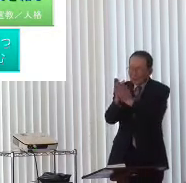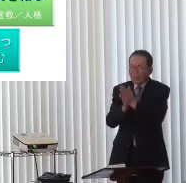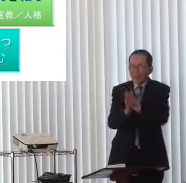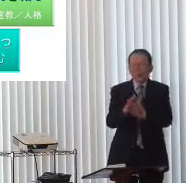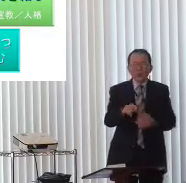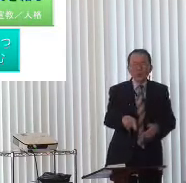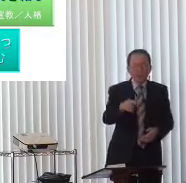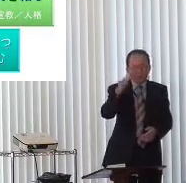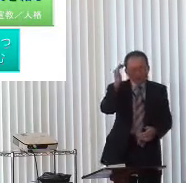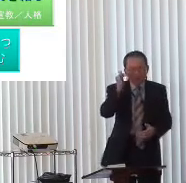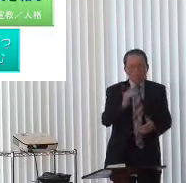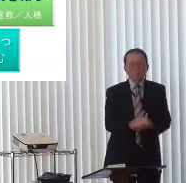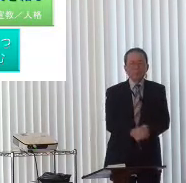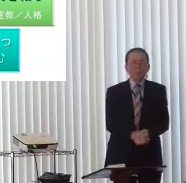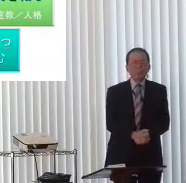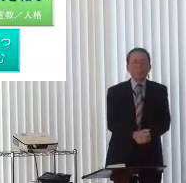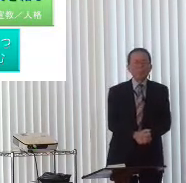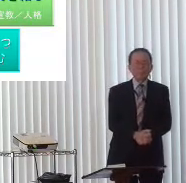そのことを